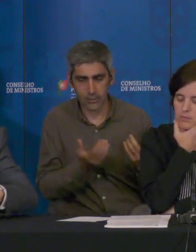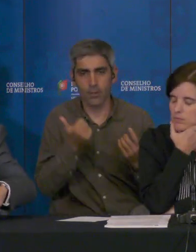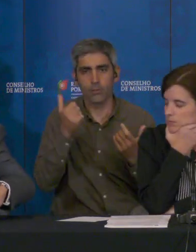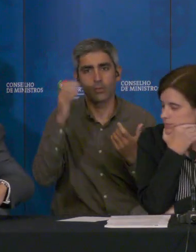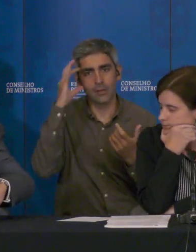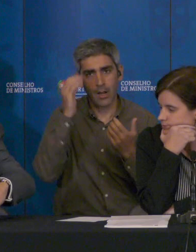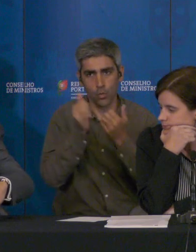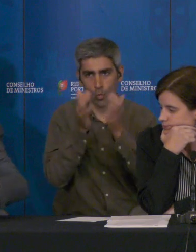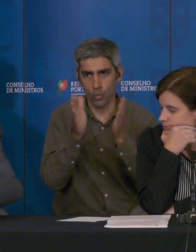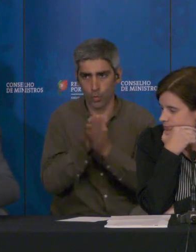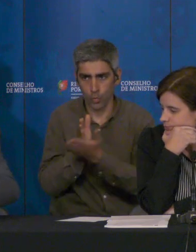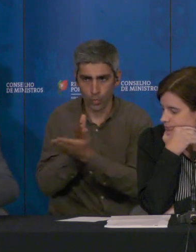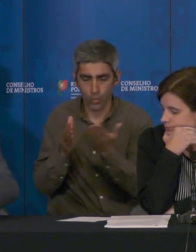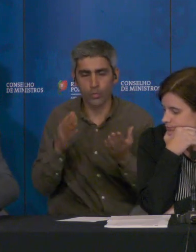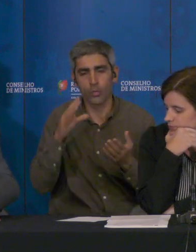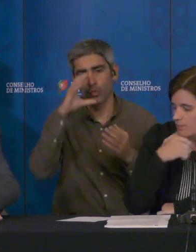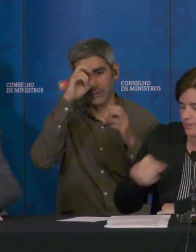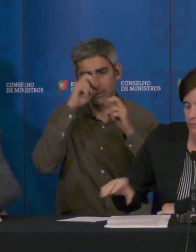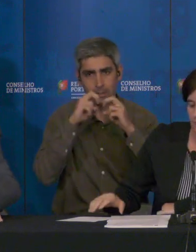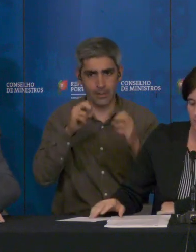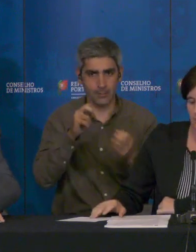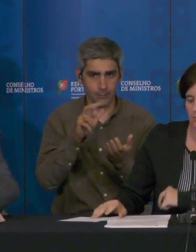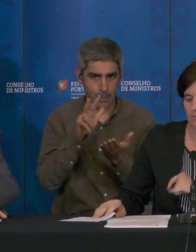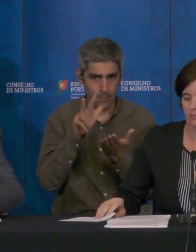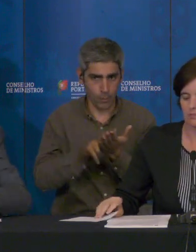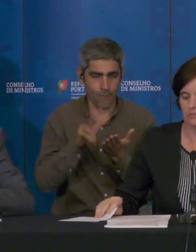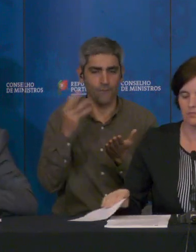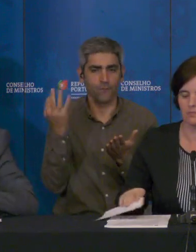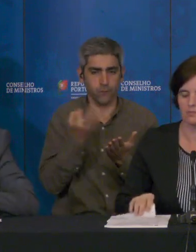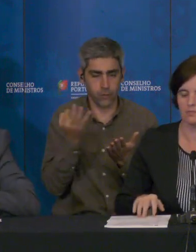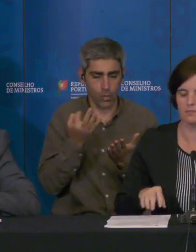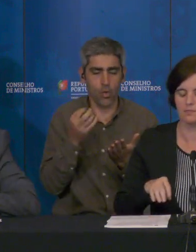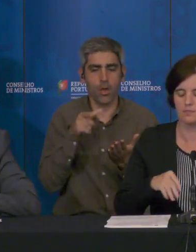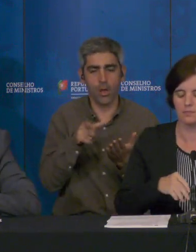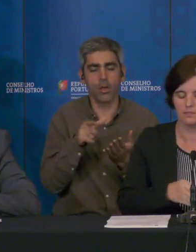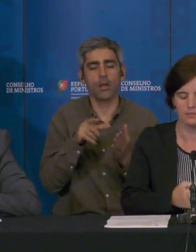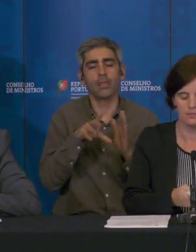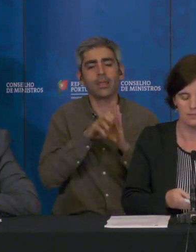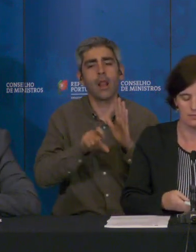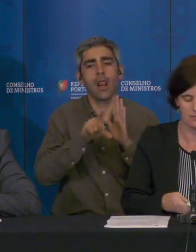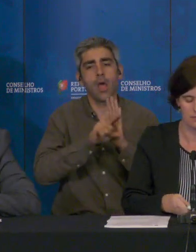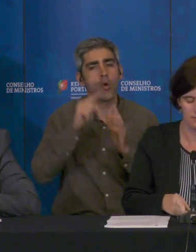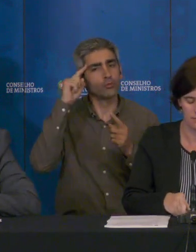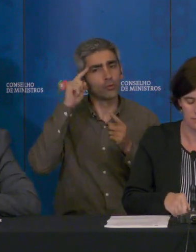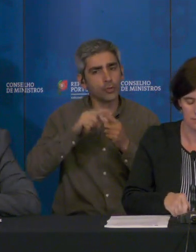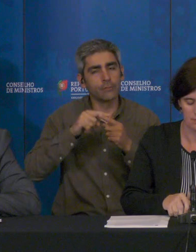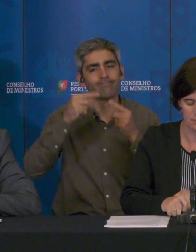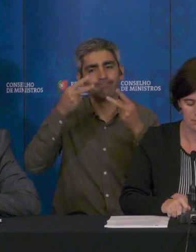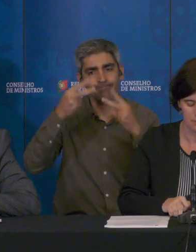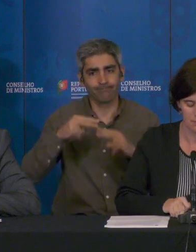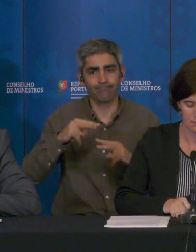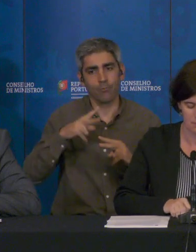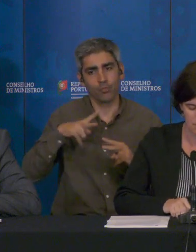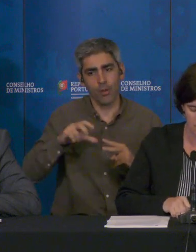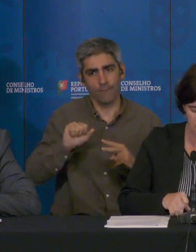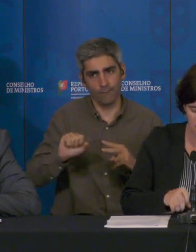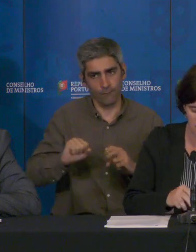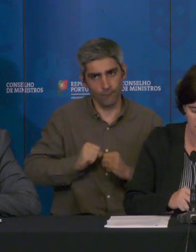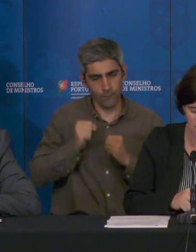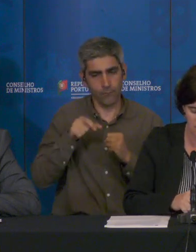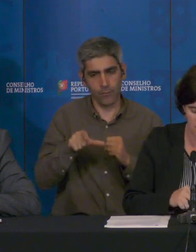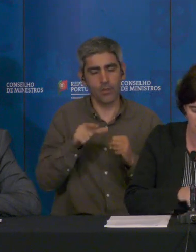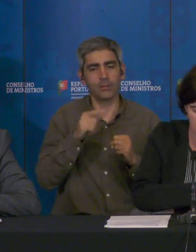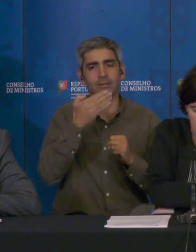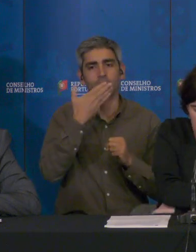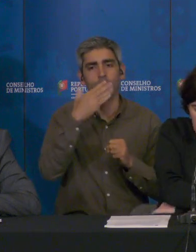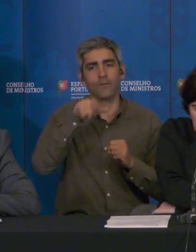O Conselho de Ministros aprovou um decreto-lei que procede à nacionalização de 71,73% do